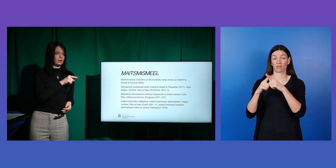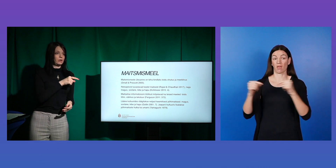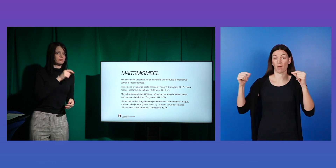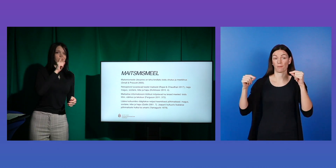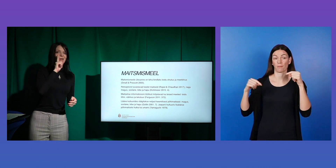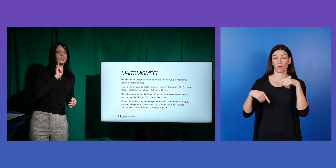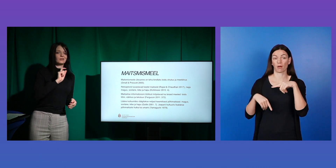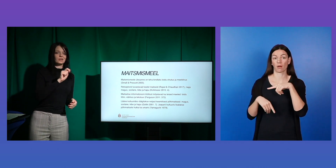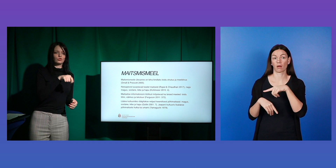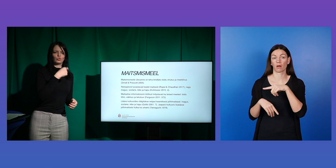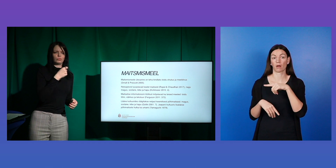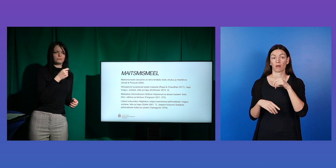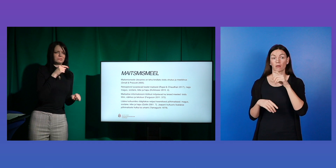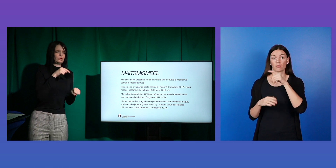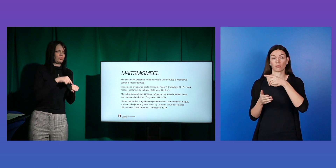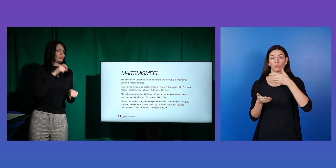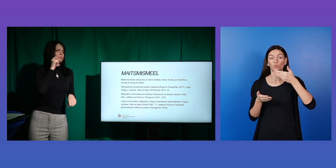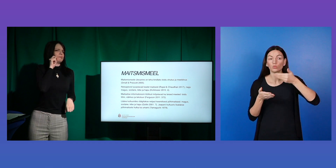näiteks Jaapanis